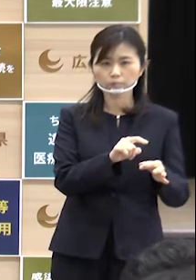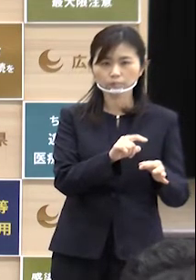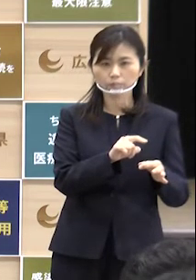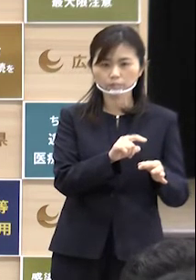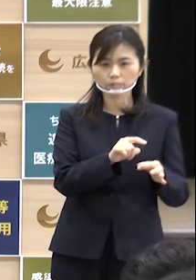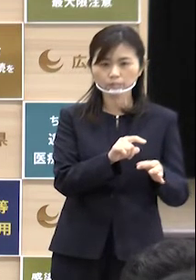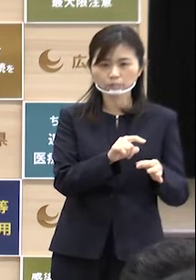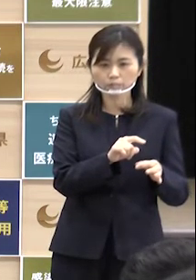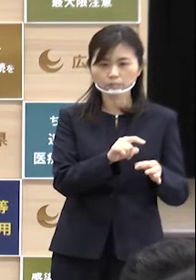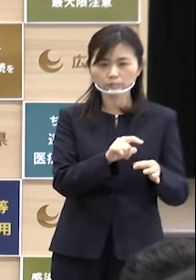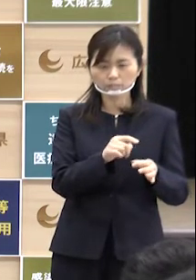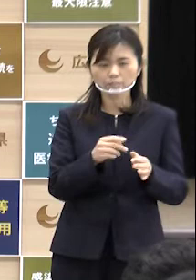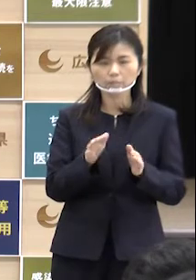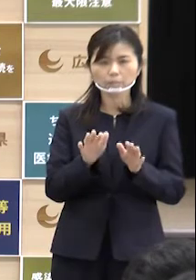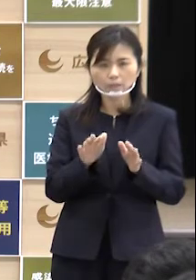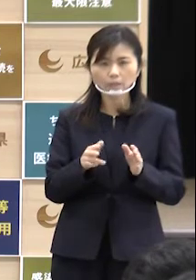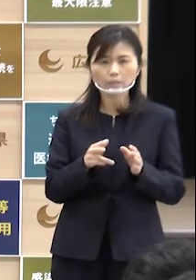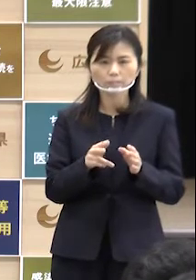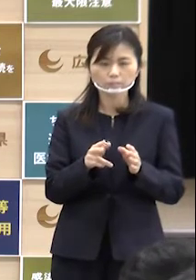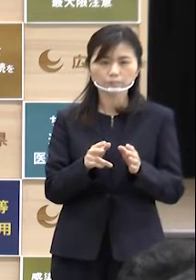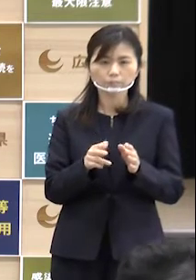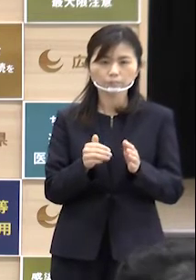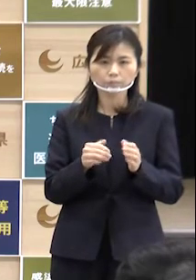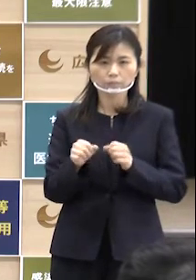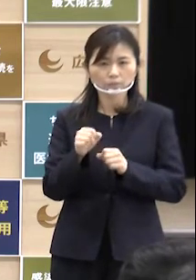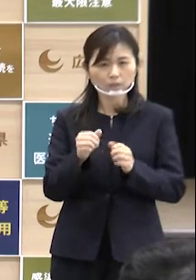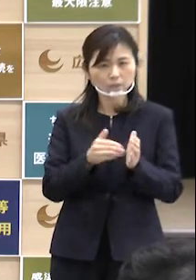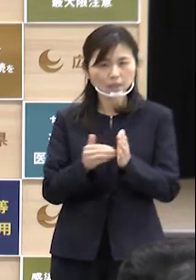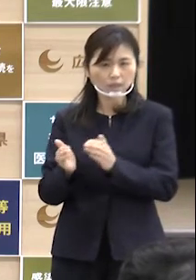この制限的な制限の強いですね、